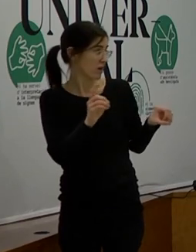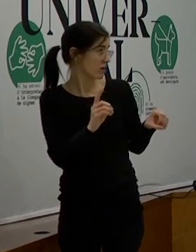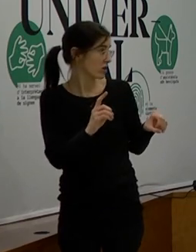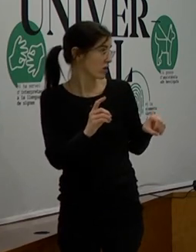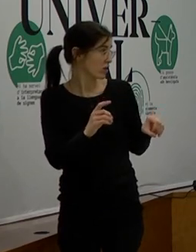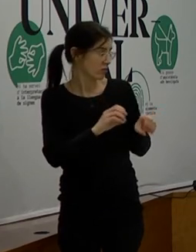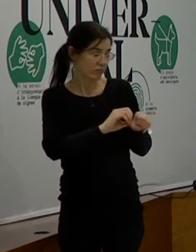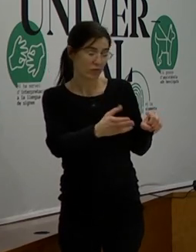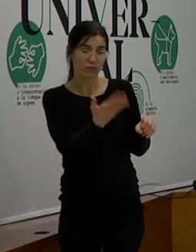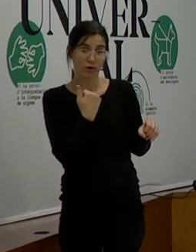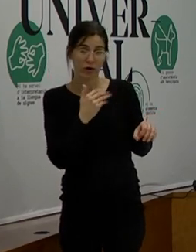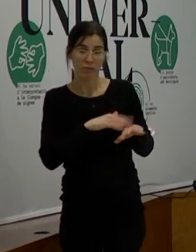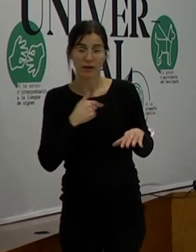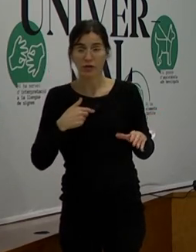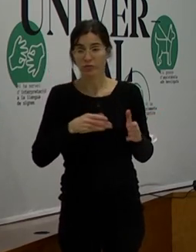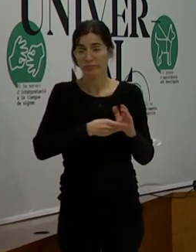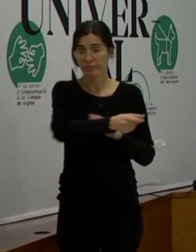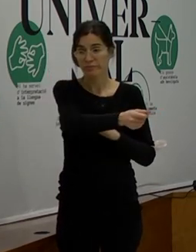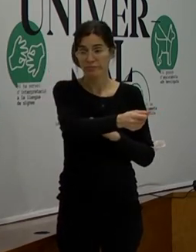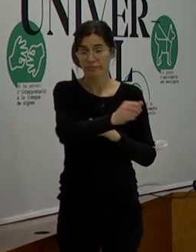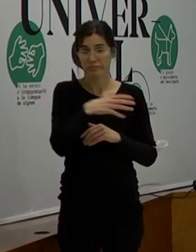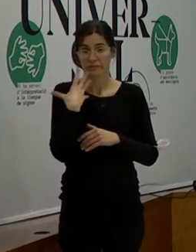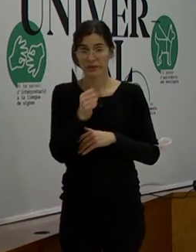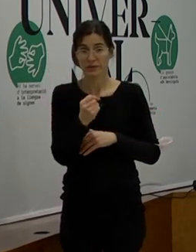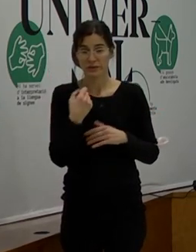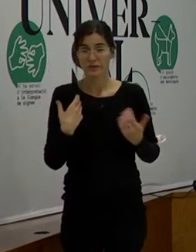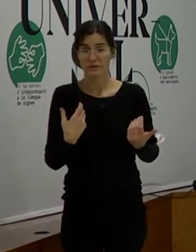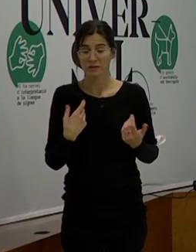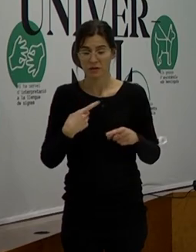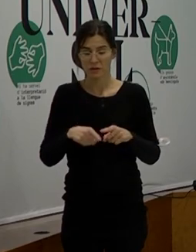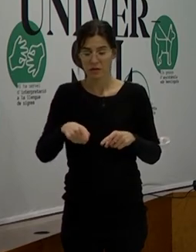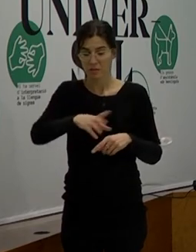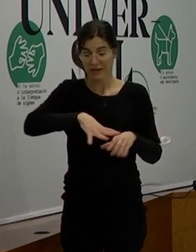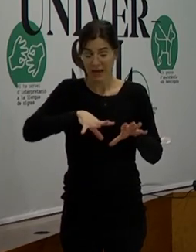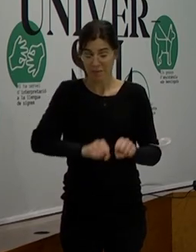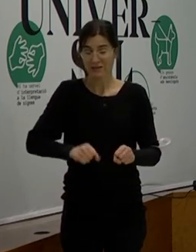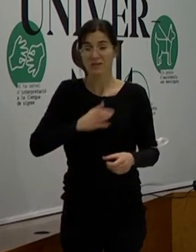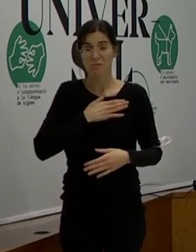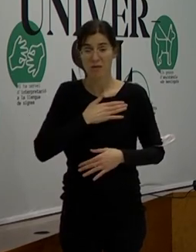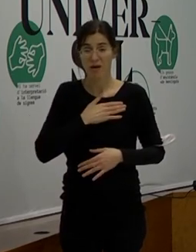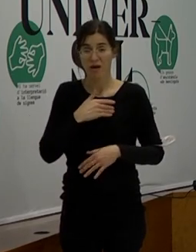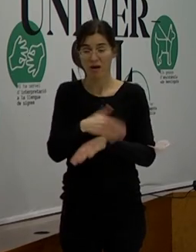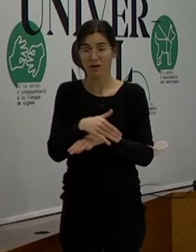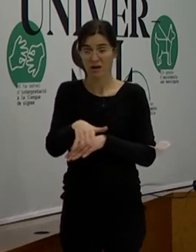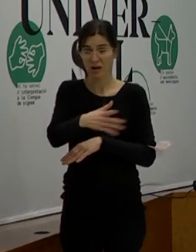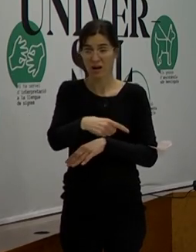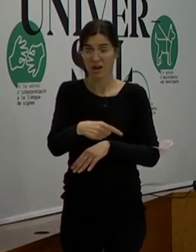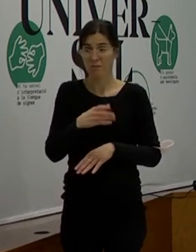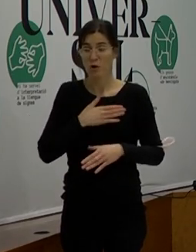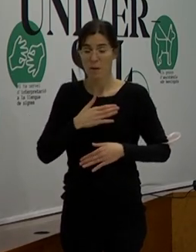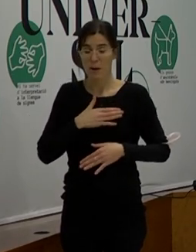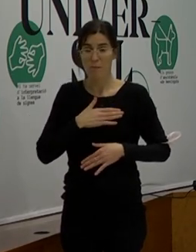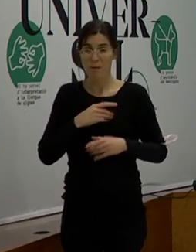perquè jo pugui sortir. Entens? Perquè la plaça és meva, està al carrer, però és meva, és la